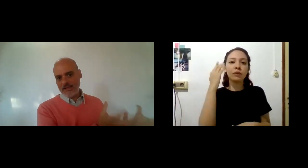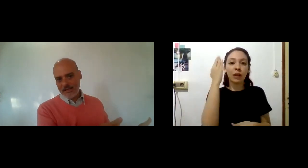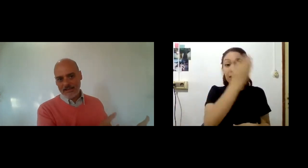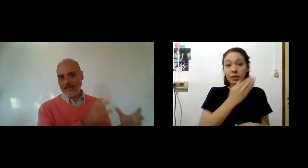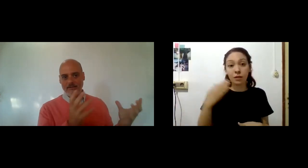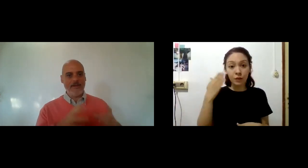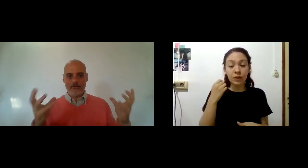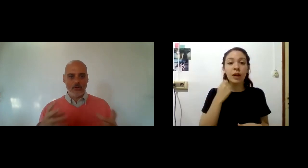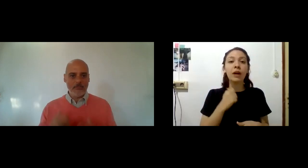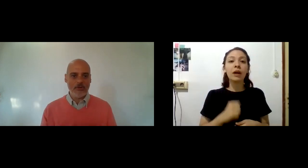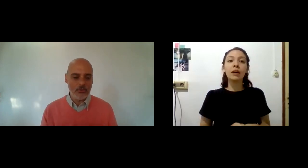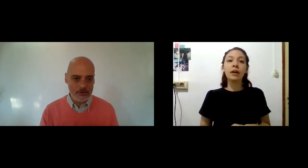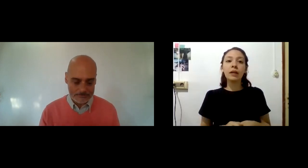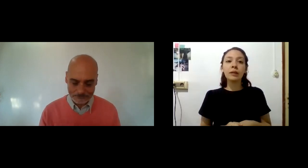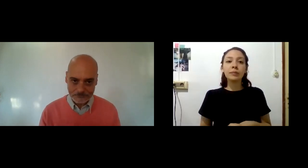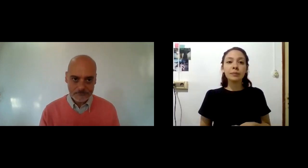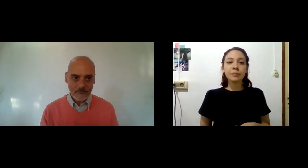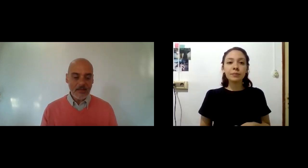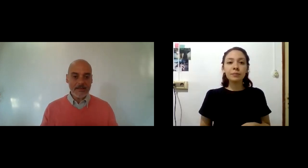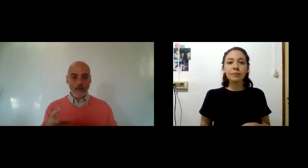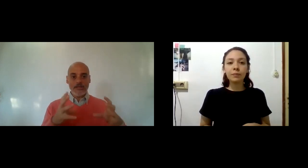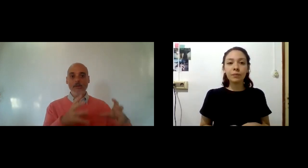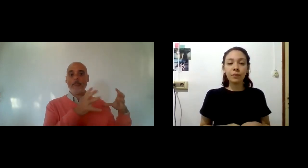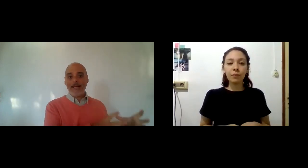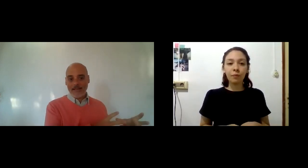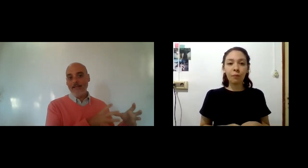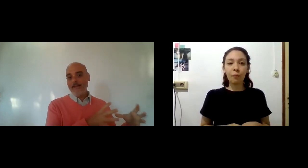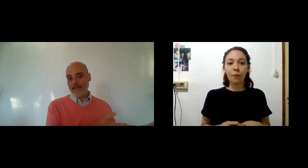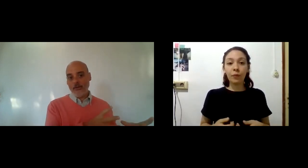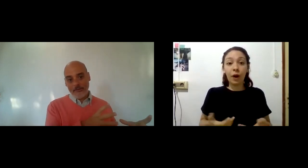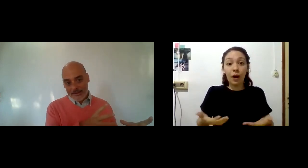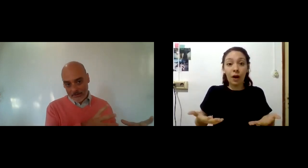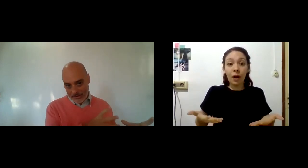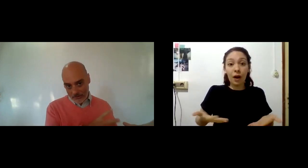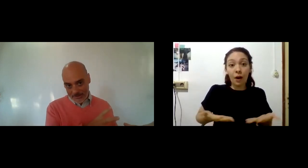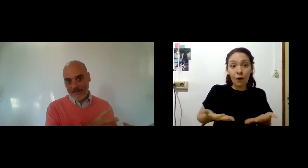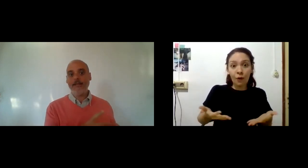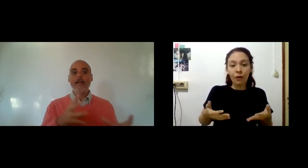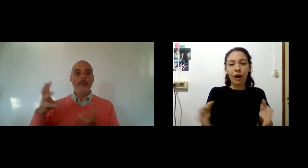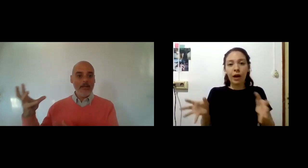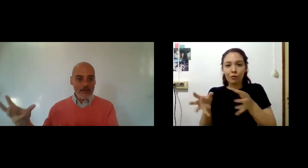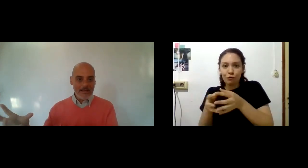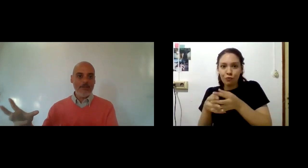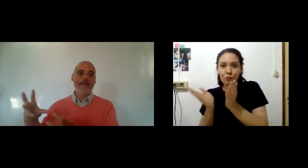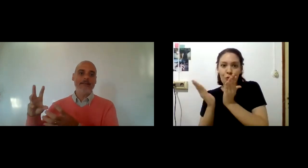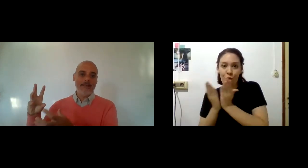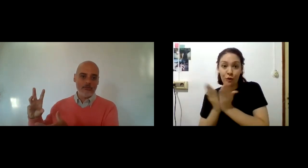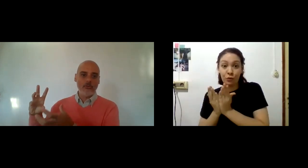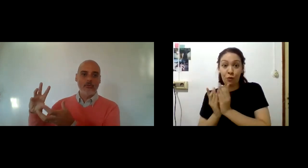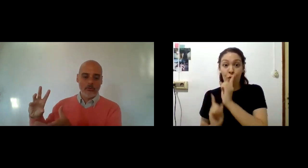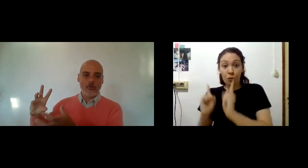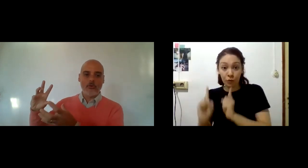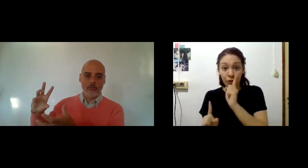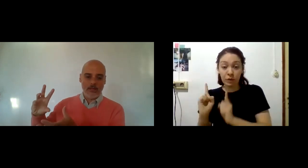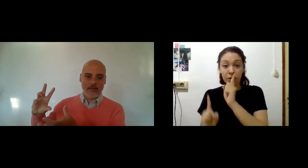estudios indigenistas, en fin, todo tipo de estudios que hoy tiene una pata dentro de la universidad, pero que también tiene